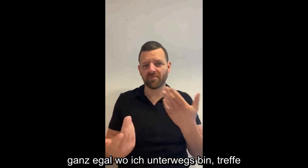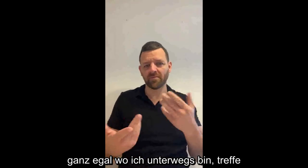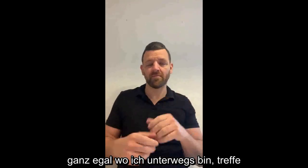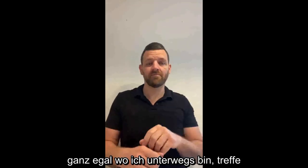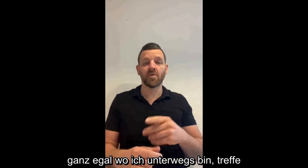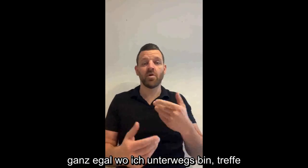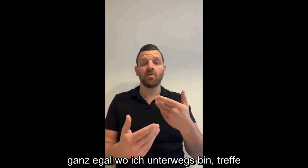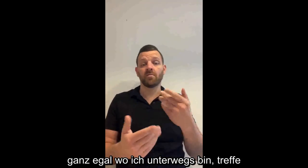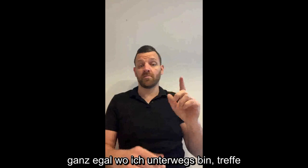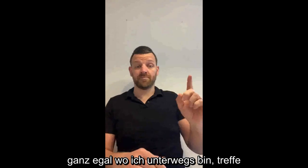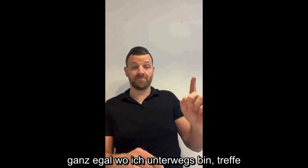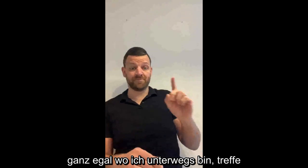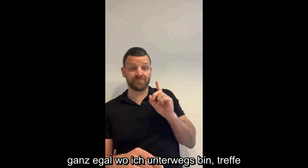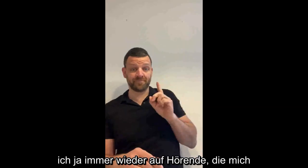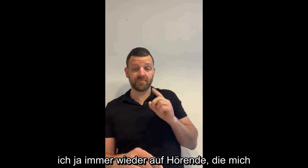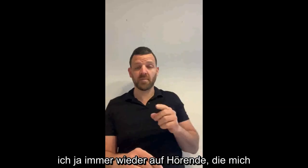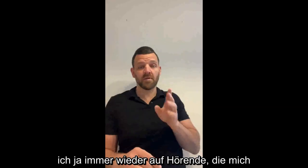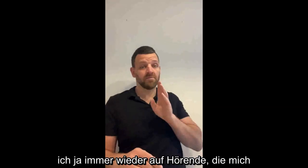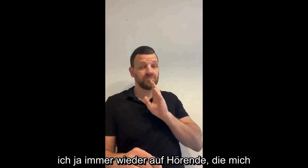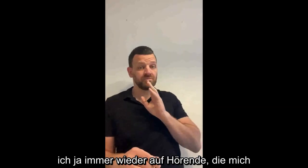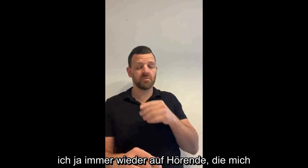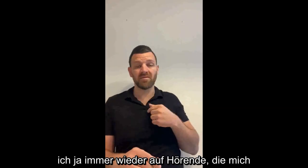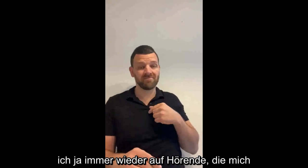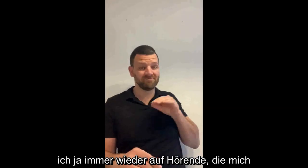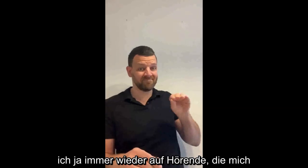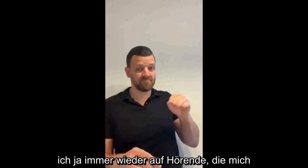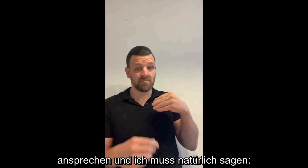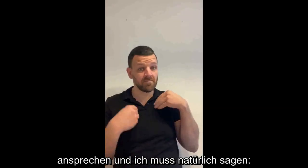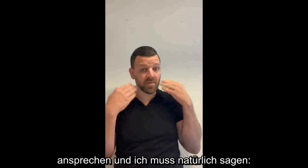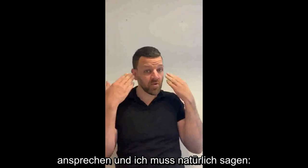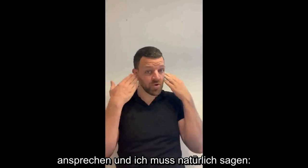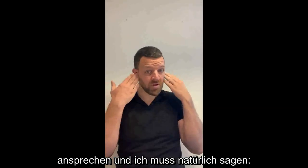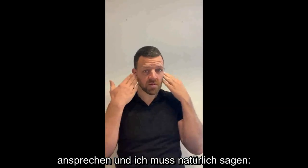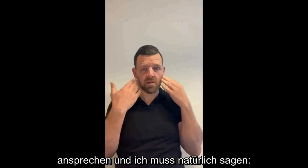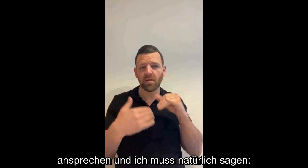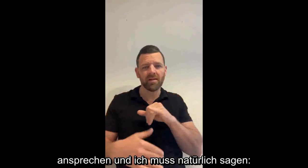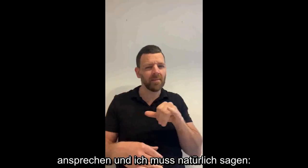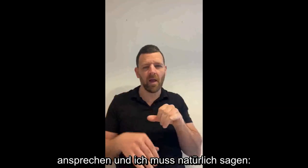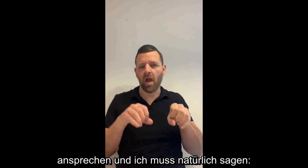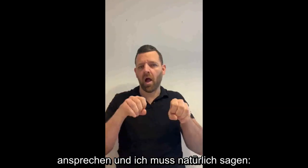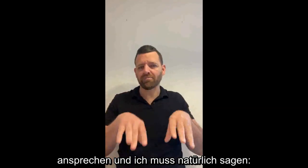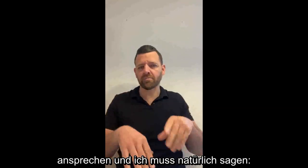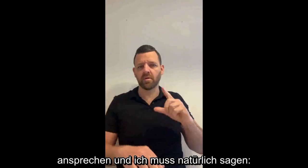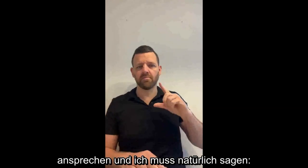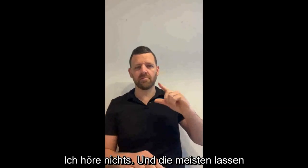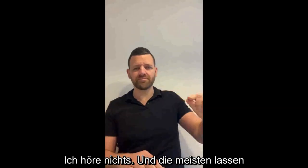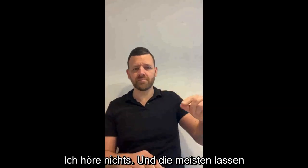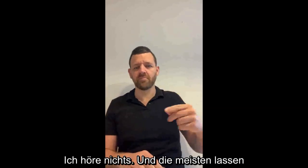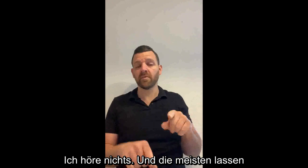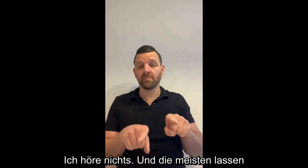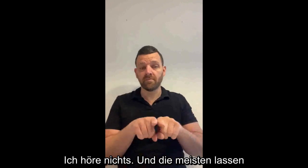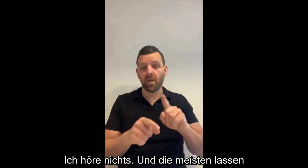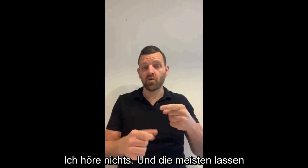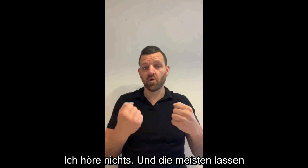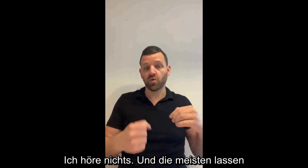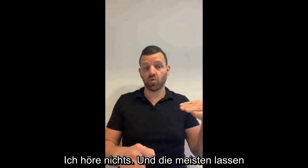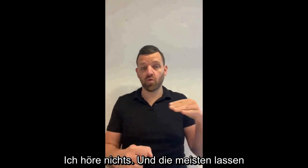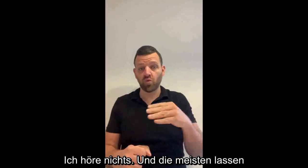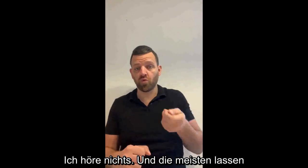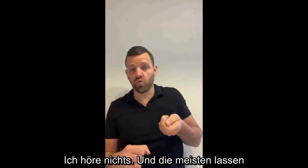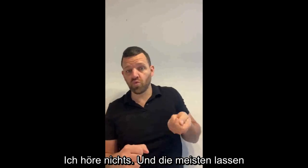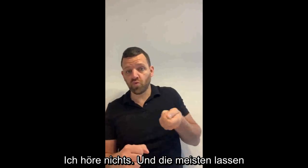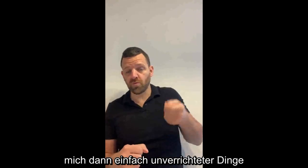ganz egal wo ich unterwegs bin treffe ich ja immer wieder auf Hörende die mich ansprechen und ich muss dann natürlich sagen ich höre nichts und